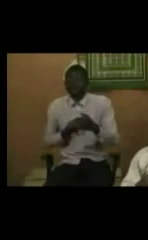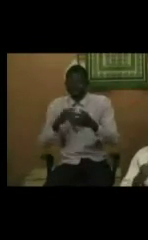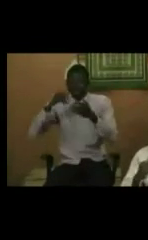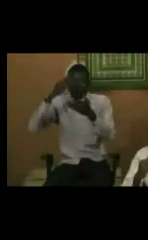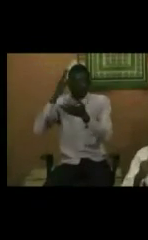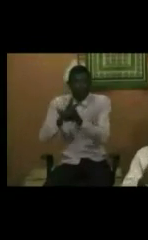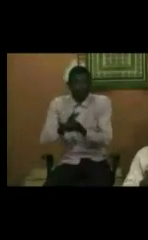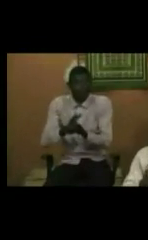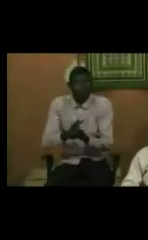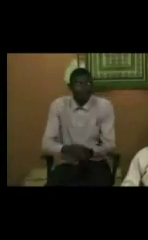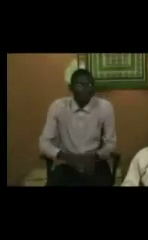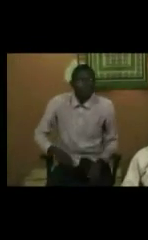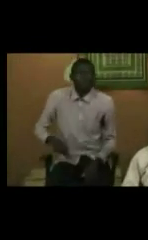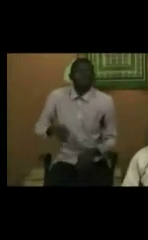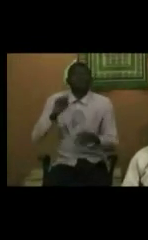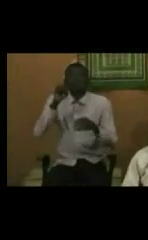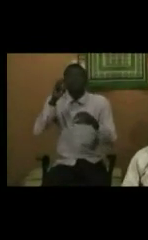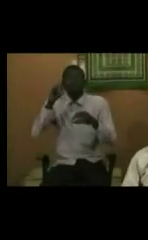e de ku